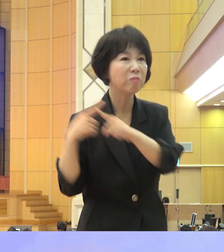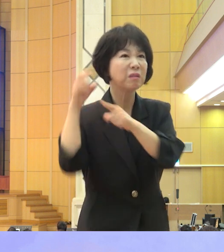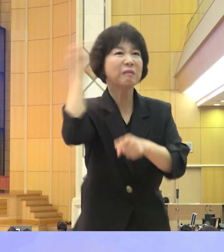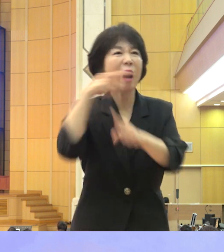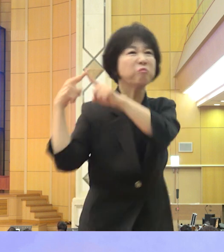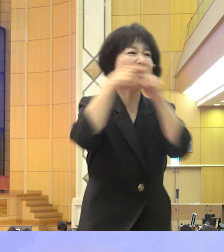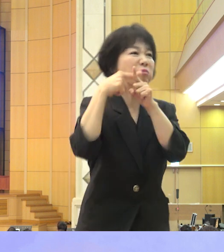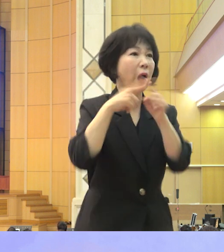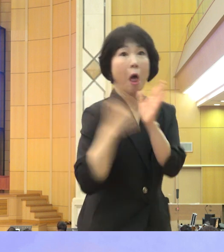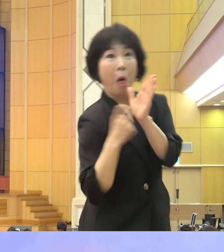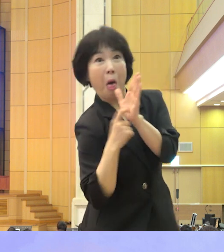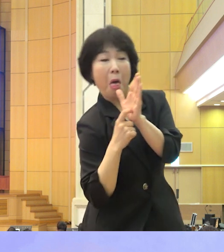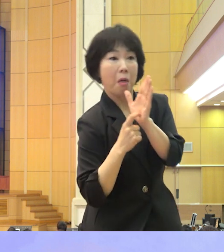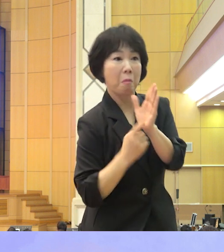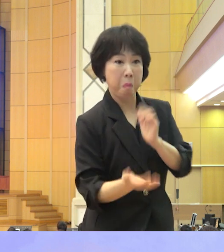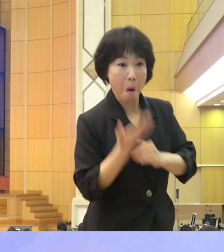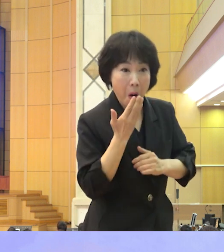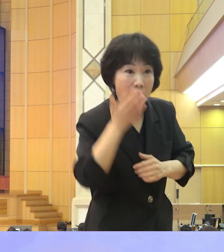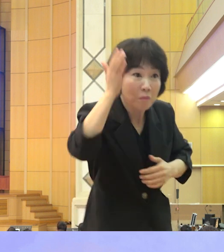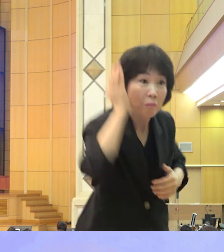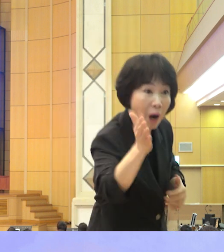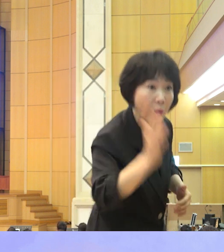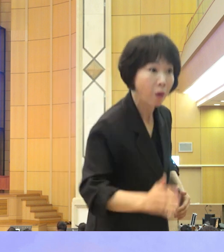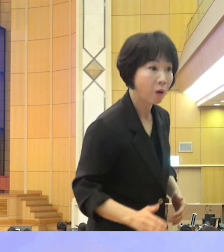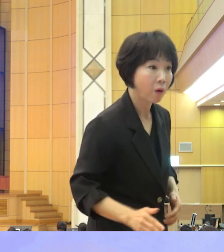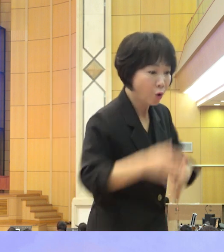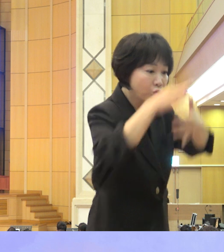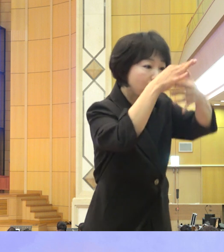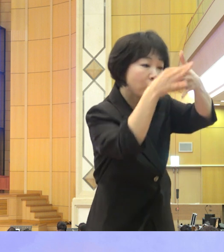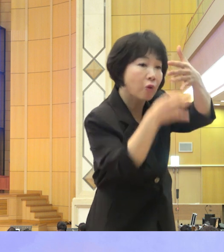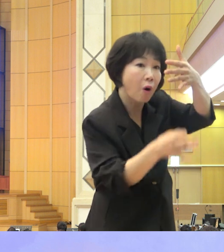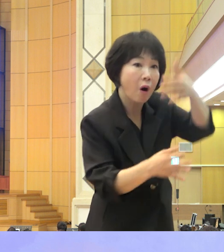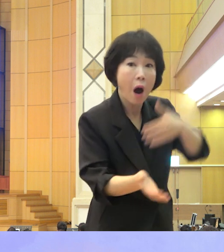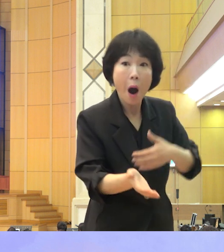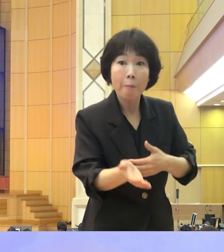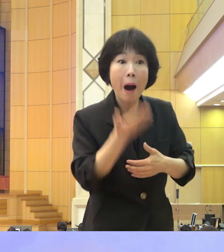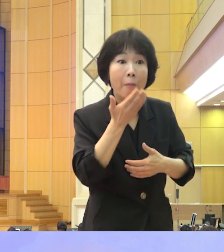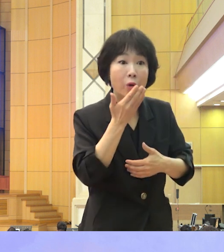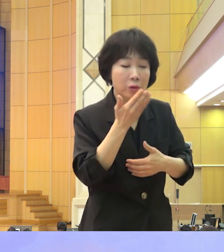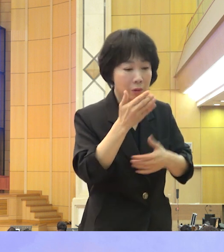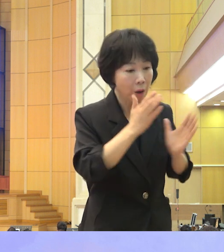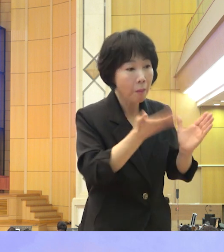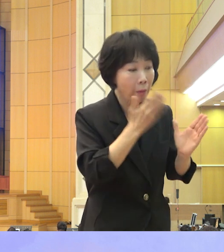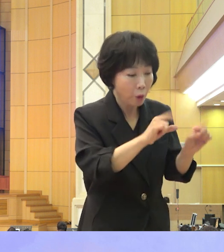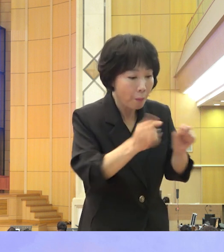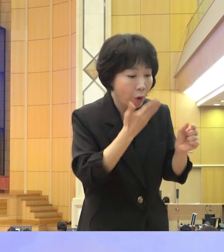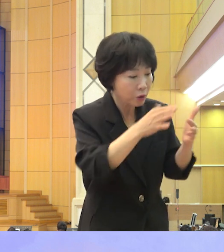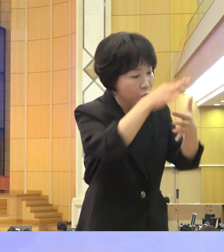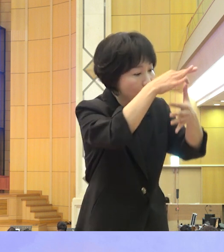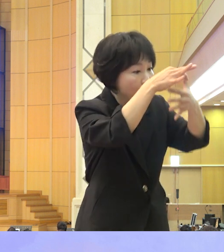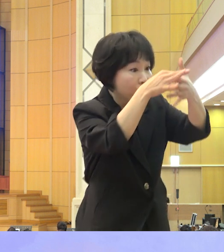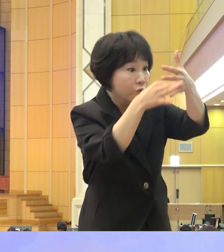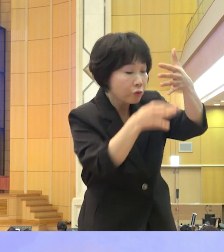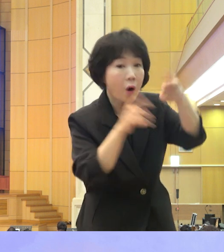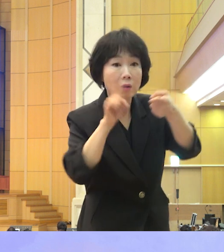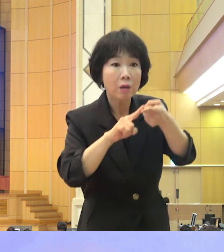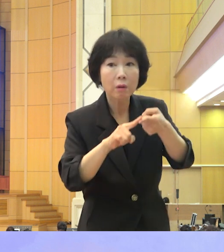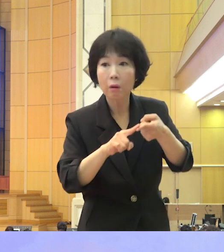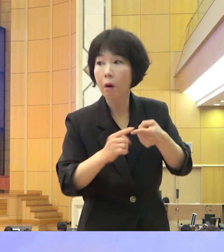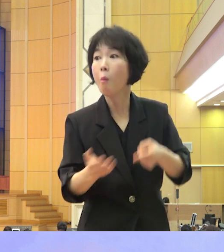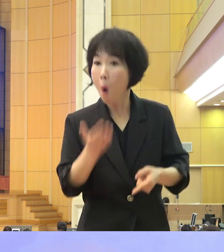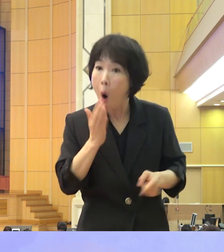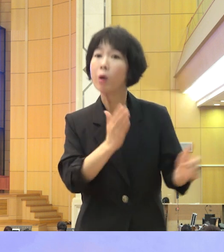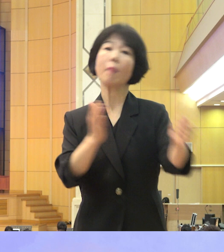무조건 뭔 일을 하더라도 먼저 할 일 있고 나중 할 일이 있잖아요. 나중 할 일을 먼저 하고 먼저 할 나중 하게